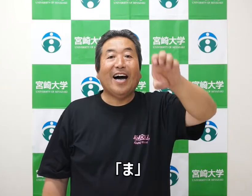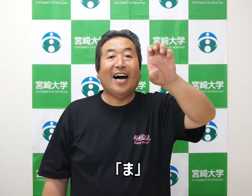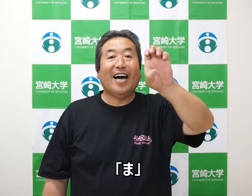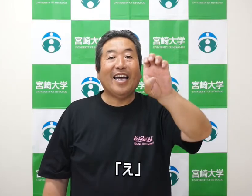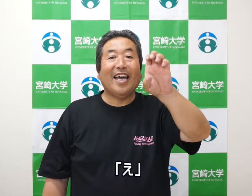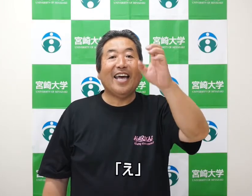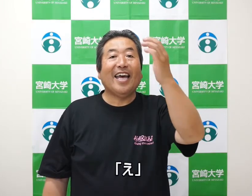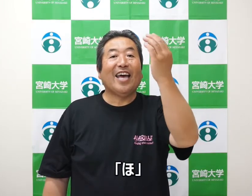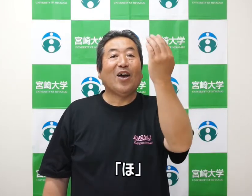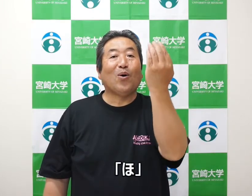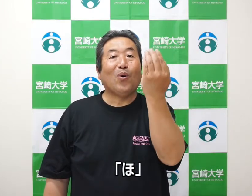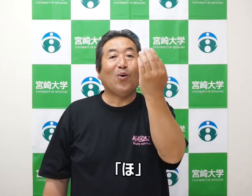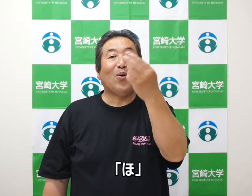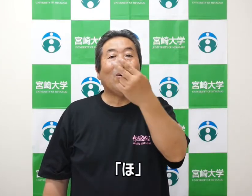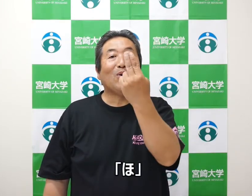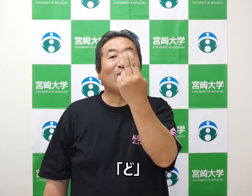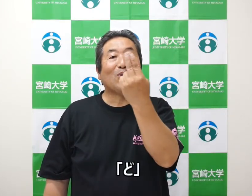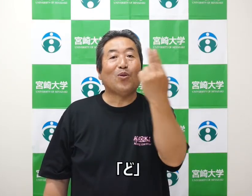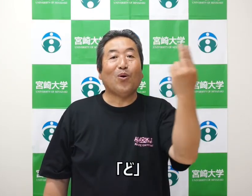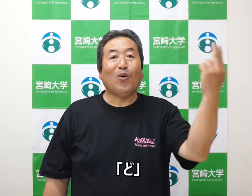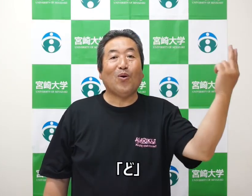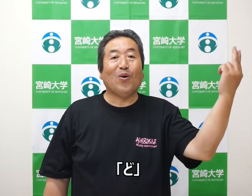前ほど